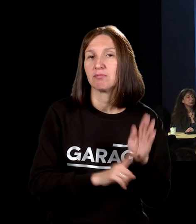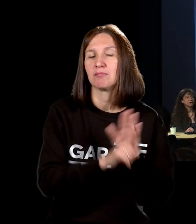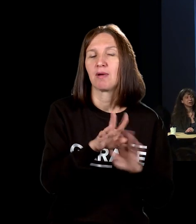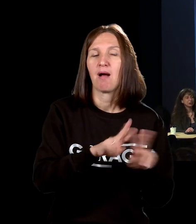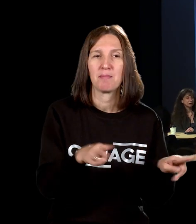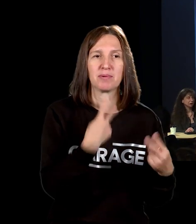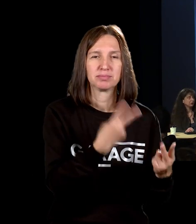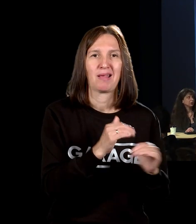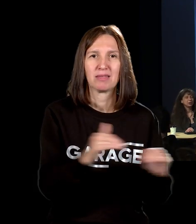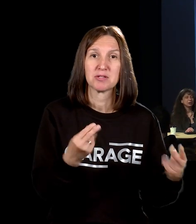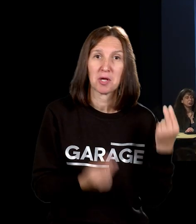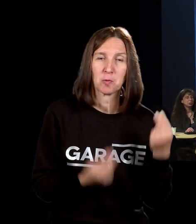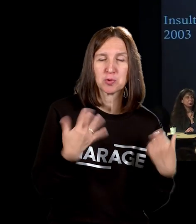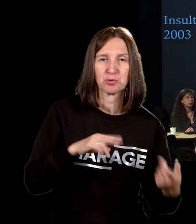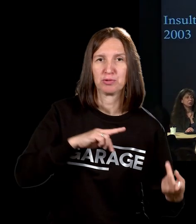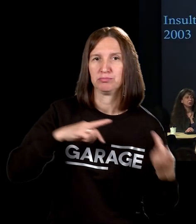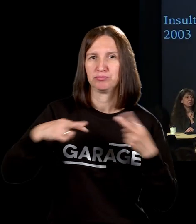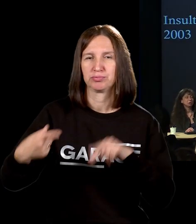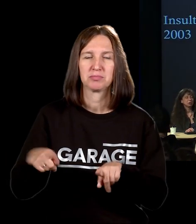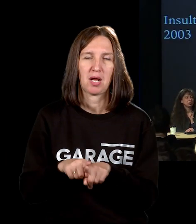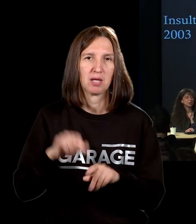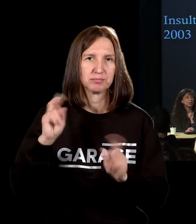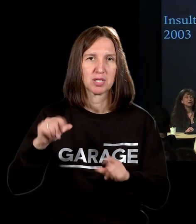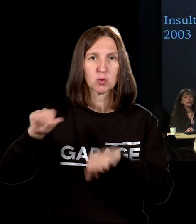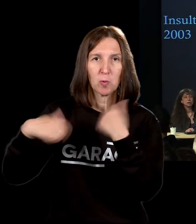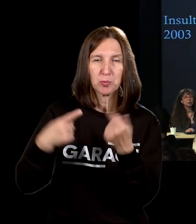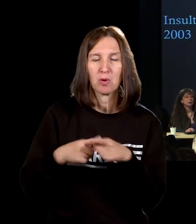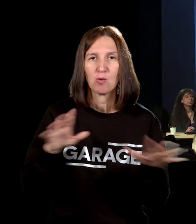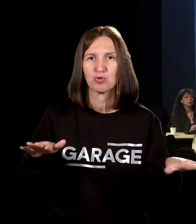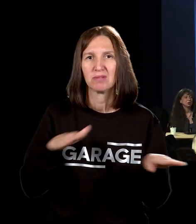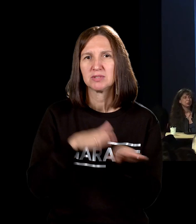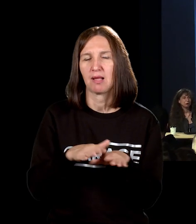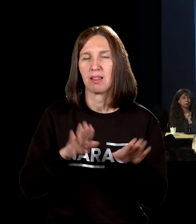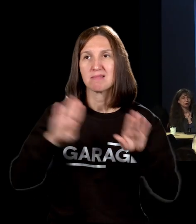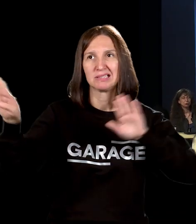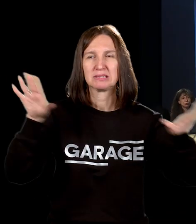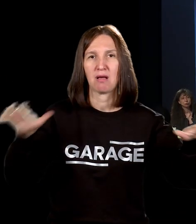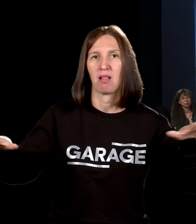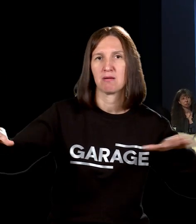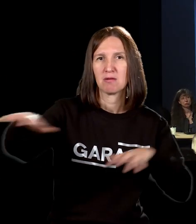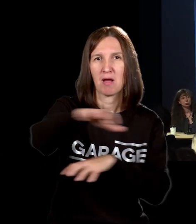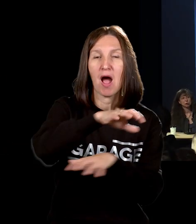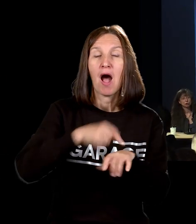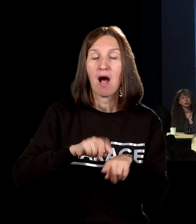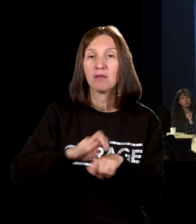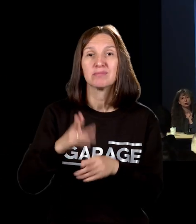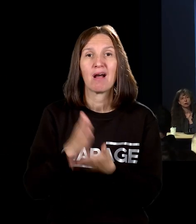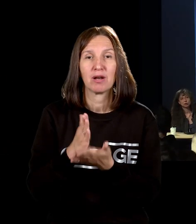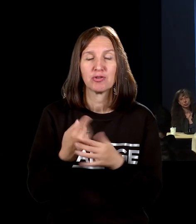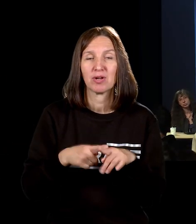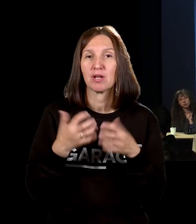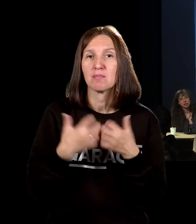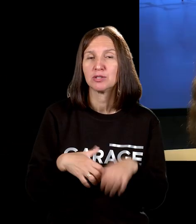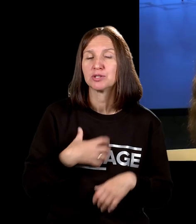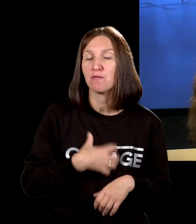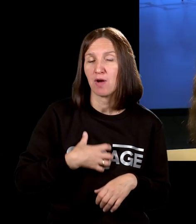могут занимать целые залы, но, собственно говоря, вот это наличие этих машин очень важно, потому что, это то, про что на самом деле